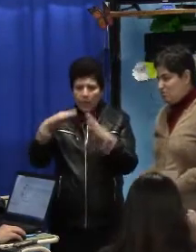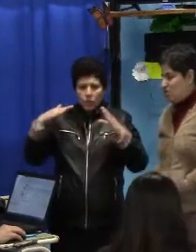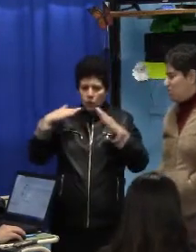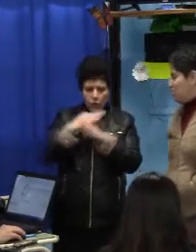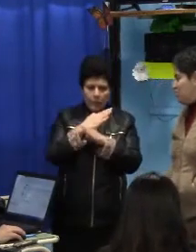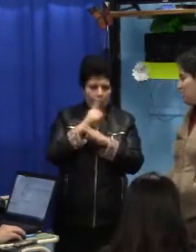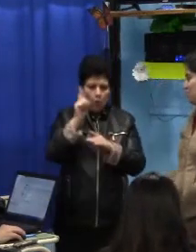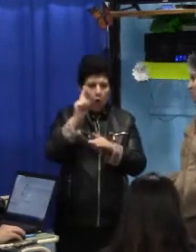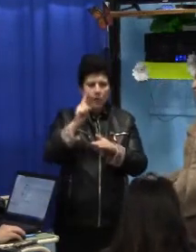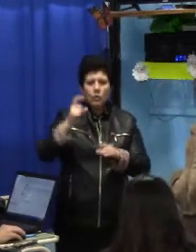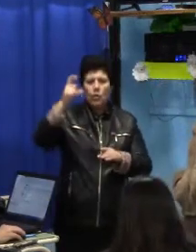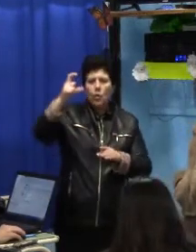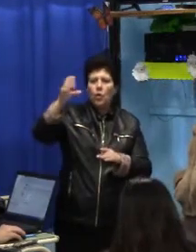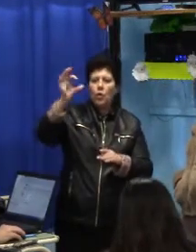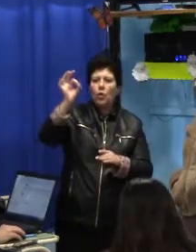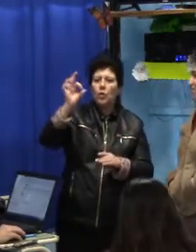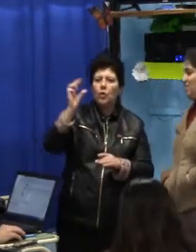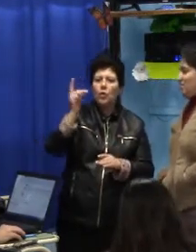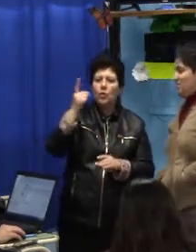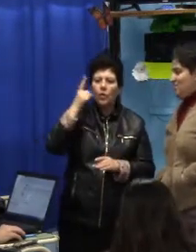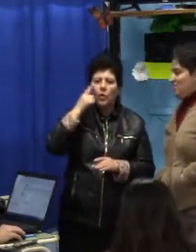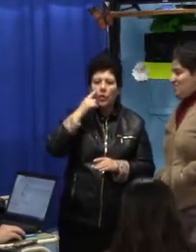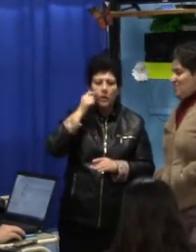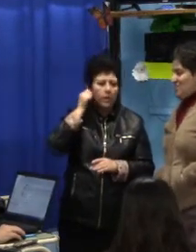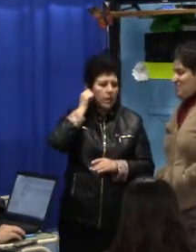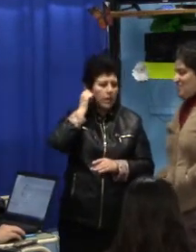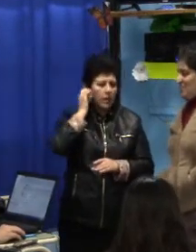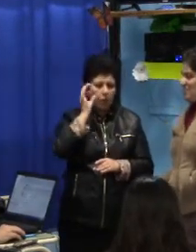Es un código, sí.